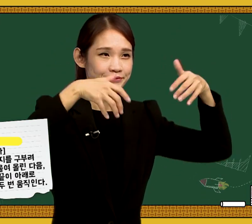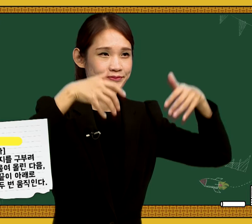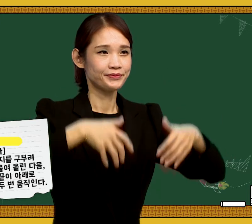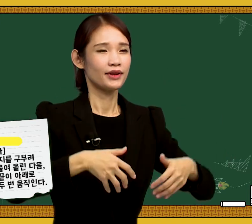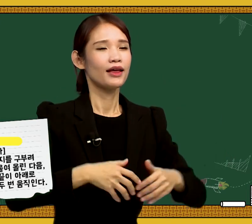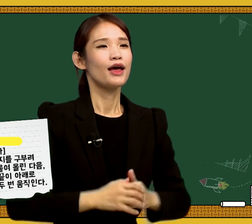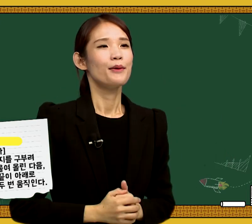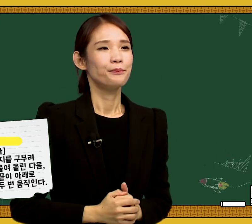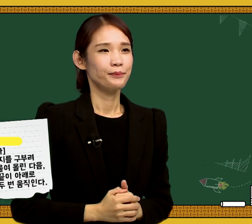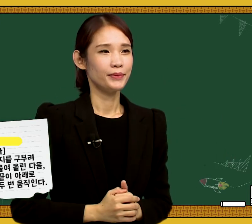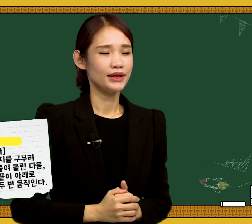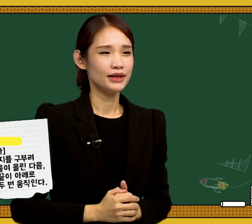비